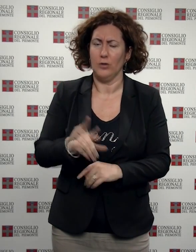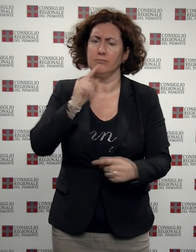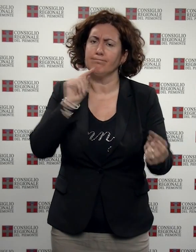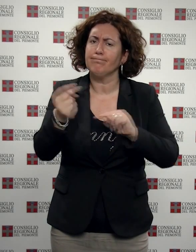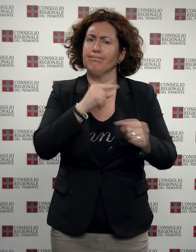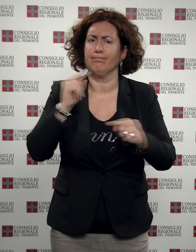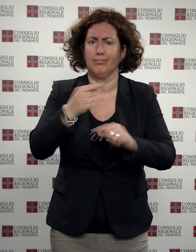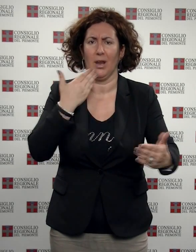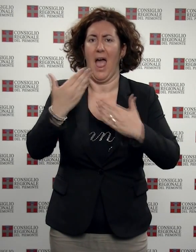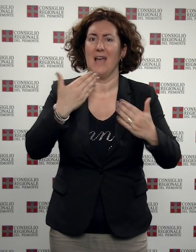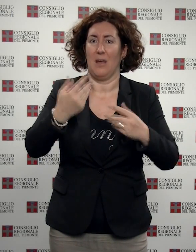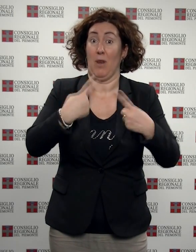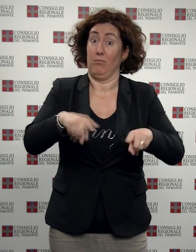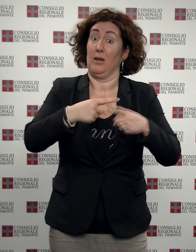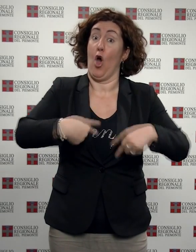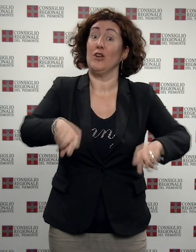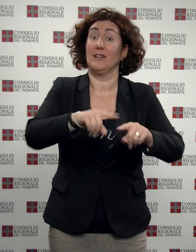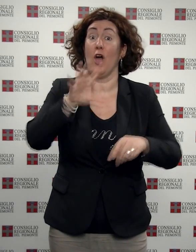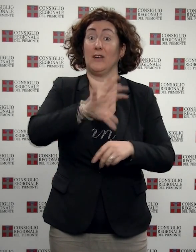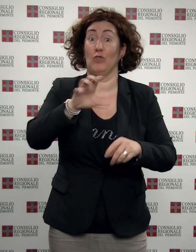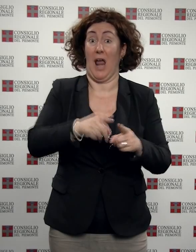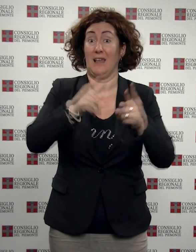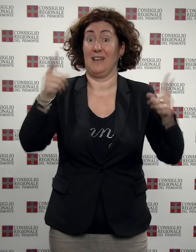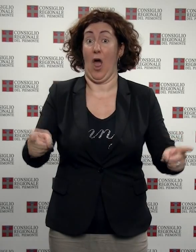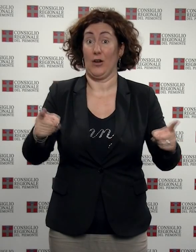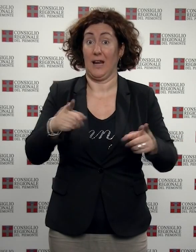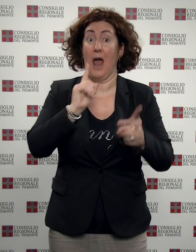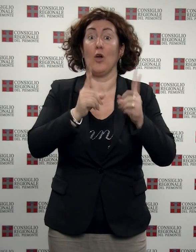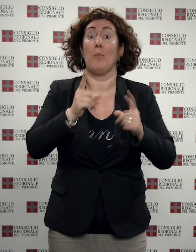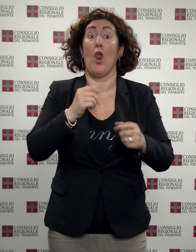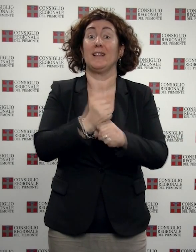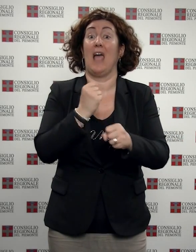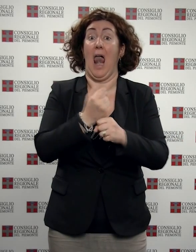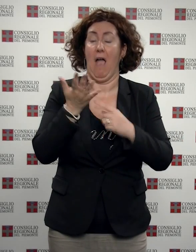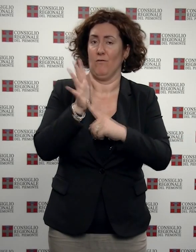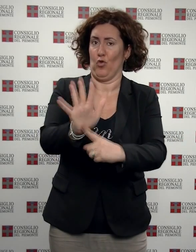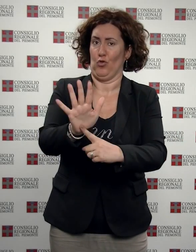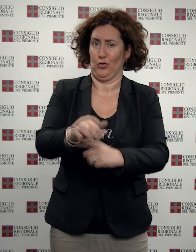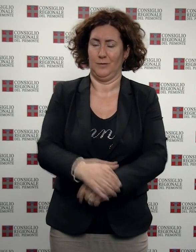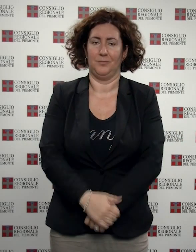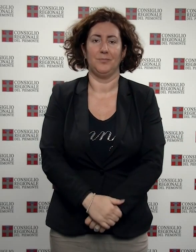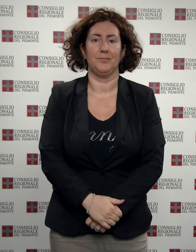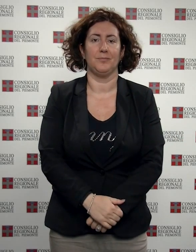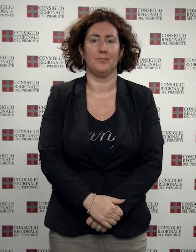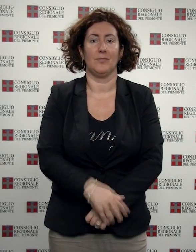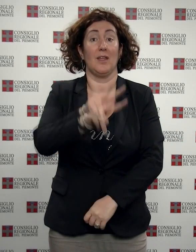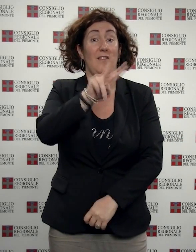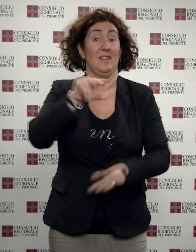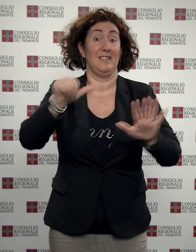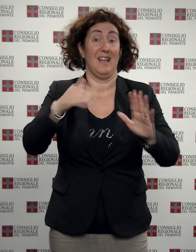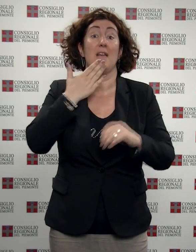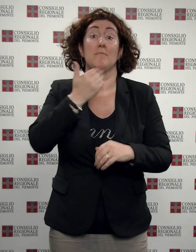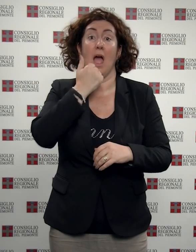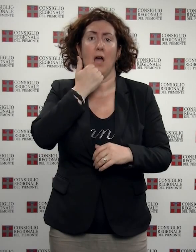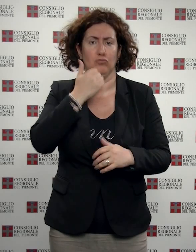Consiglio regionale straordinario sulle politiche del lavoro richiesto dai gruppi di minoranza. Il 26 maggio è stato approvato a